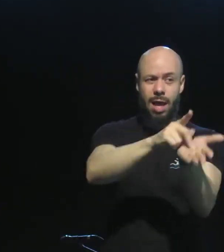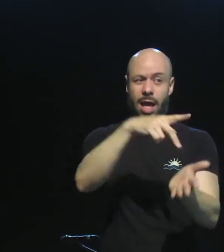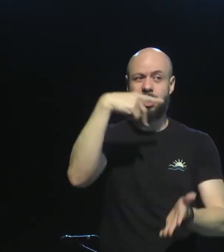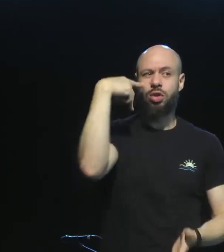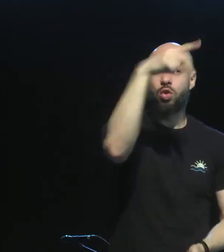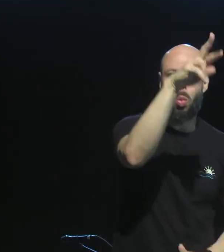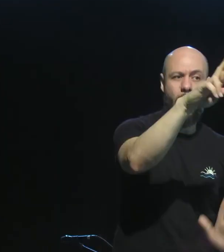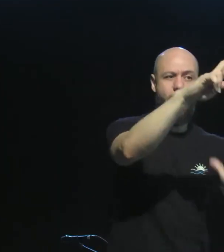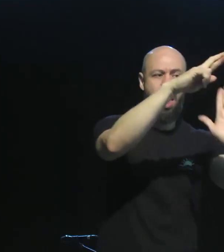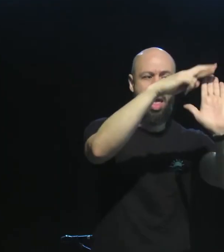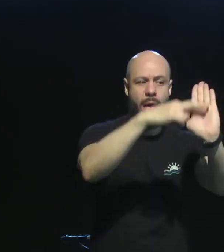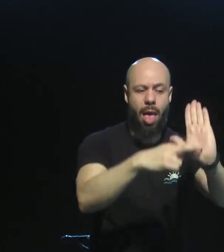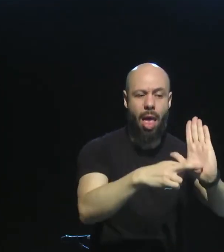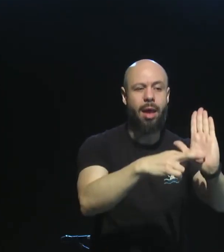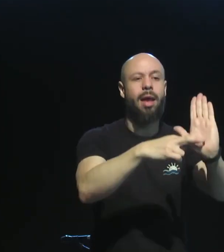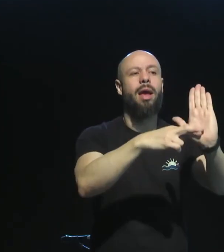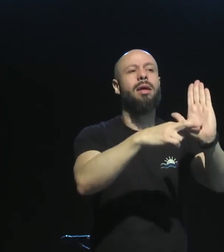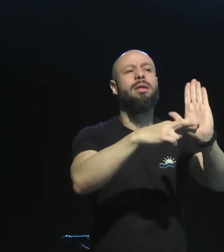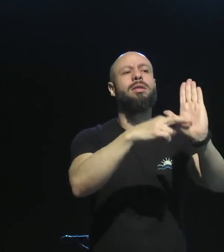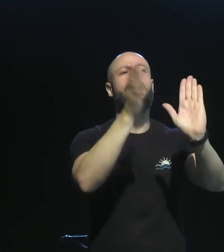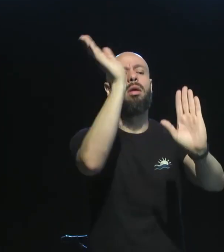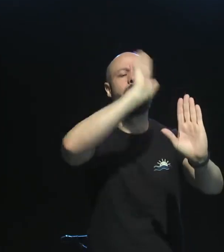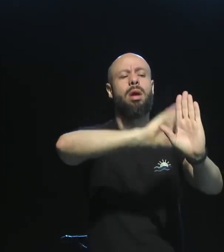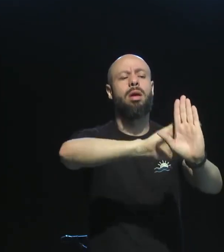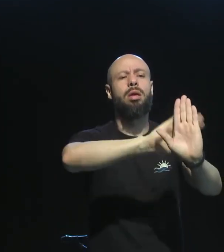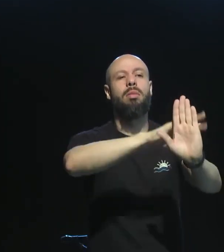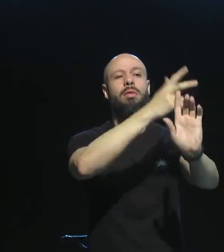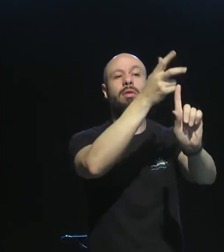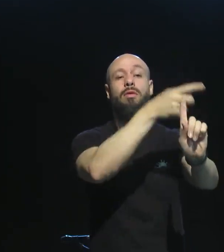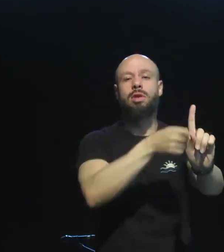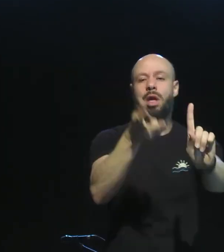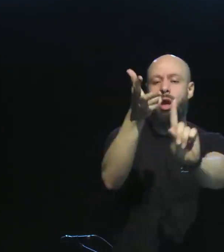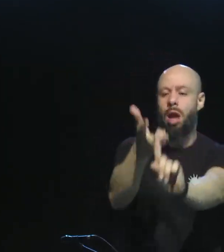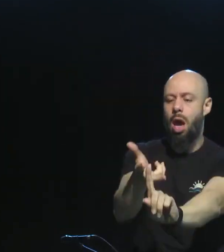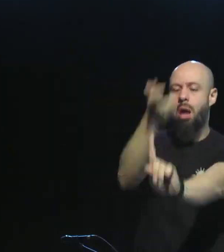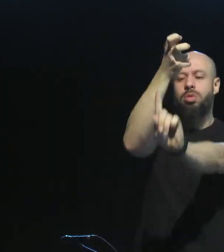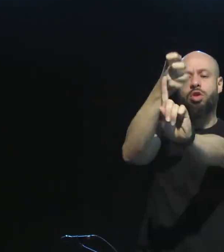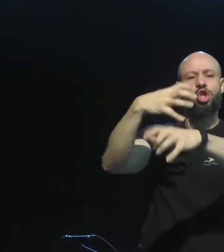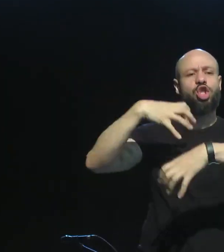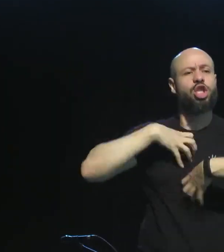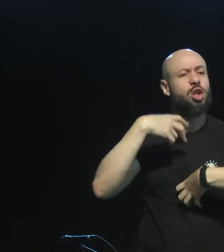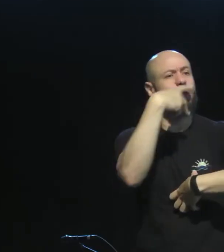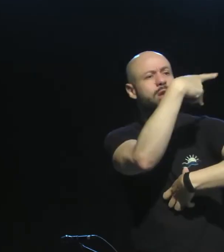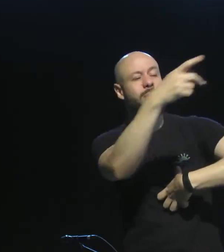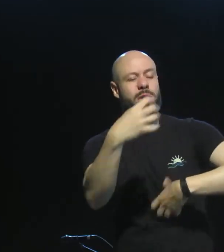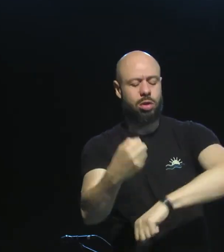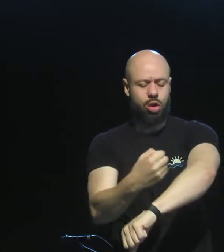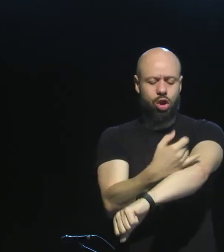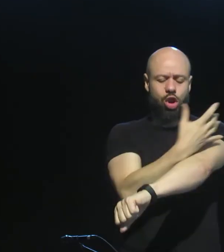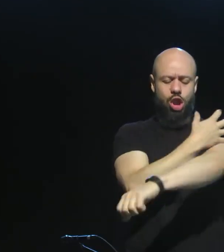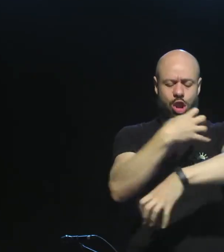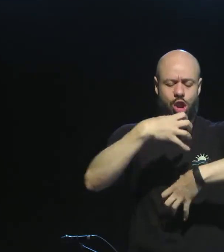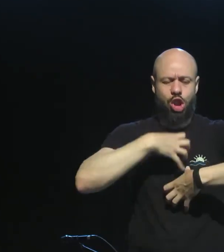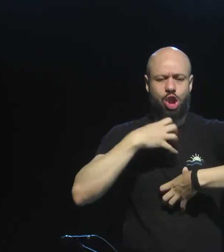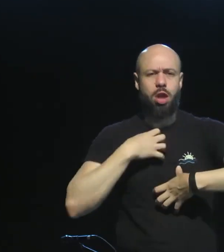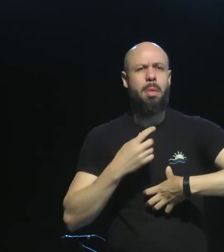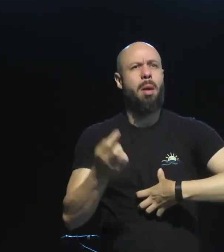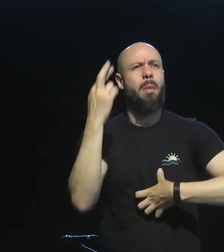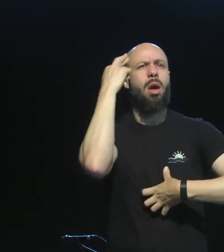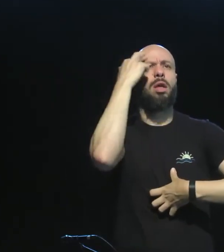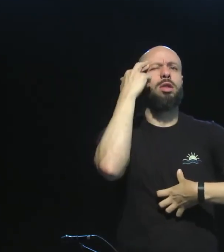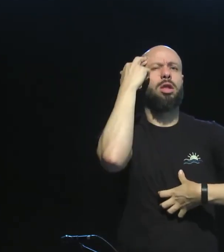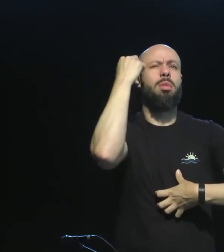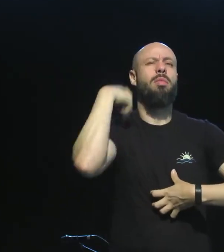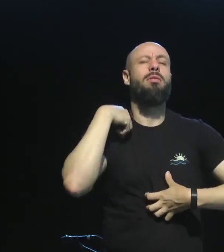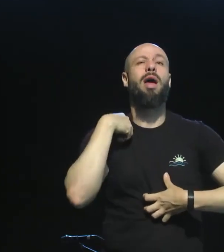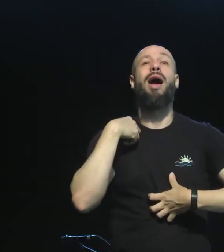sua percepção. É o que você vê, é o que você sente, é o que você pensa que determina o que